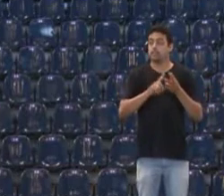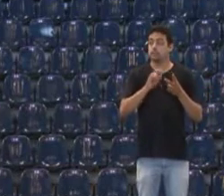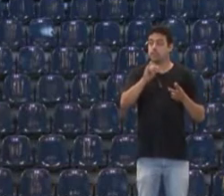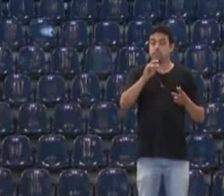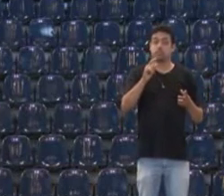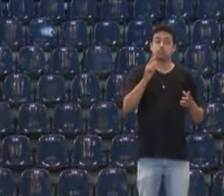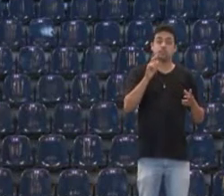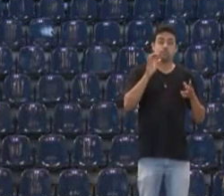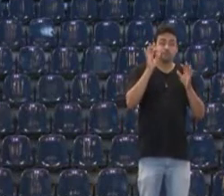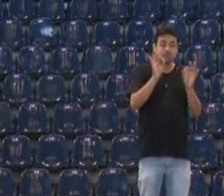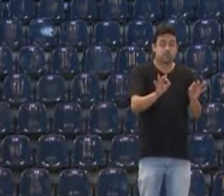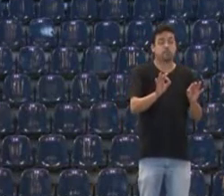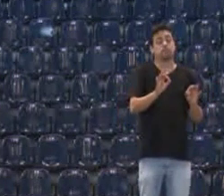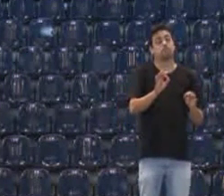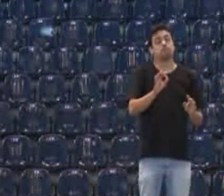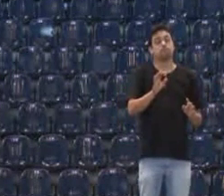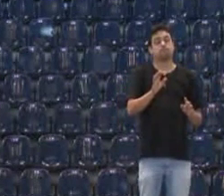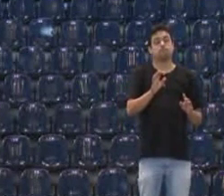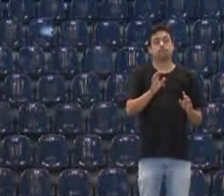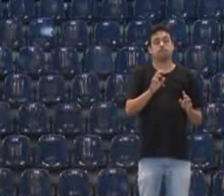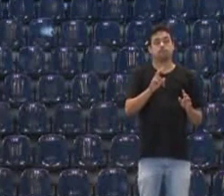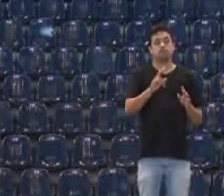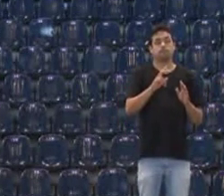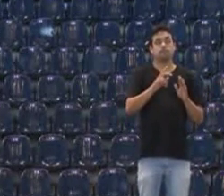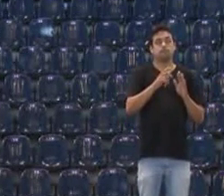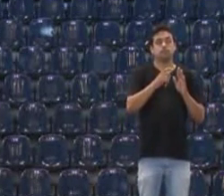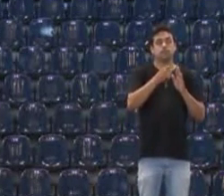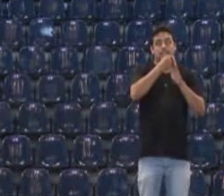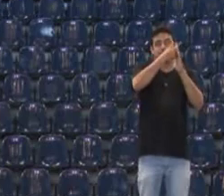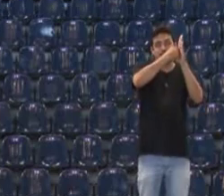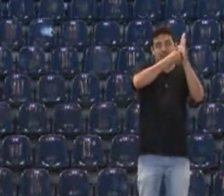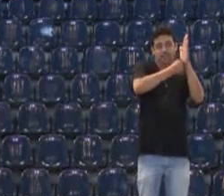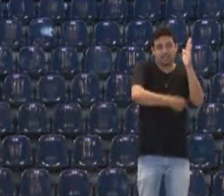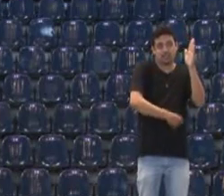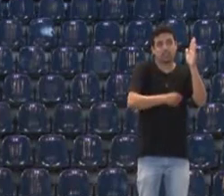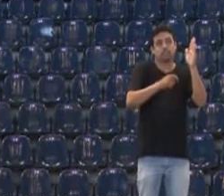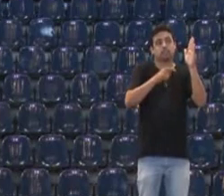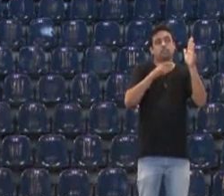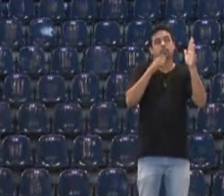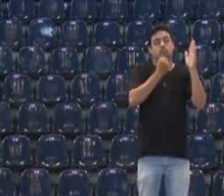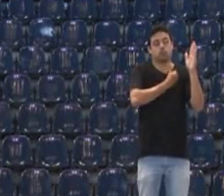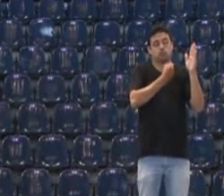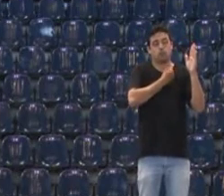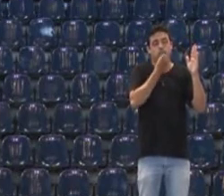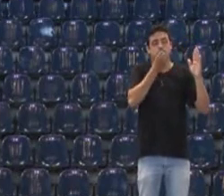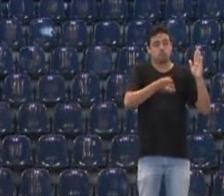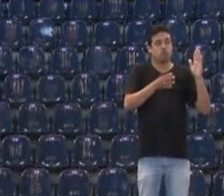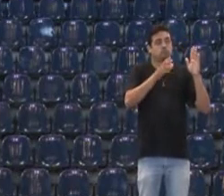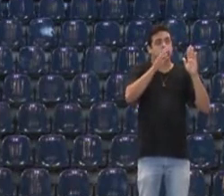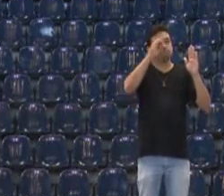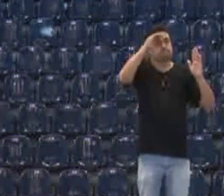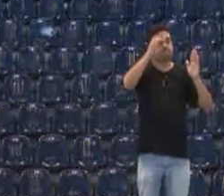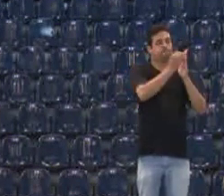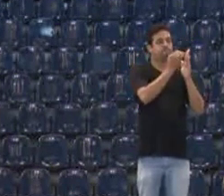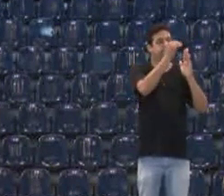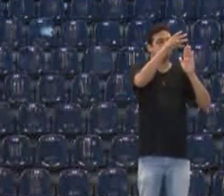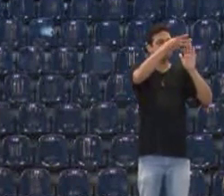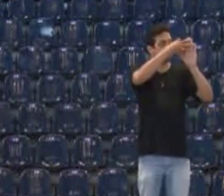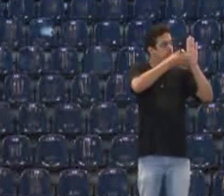fizer isso, pode ter certeza, sua redação está dando os passos aí para ser uma nota muito boa, tá? Ou uma nota